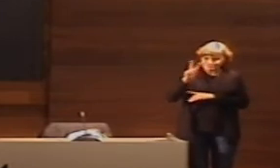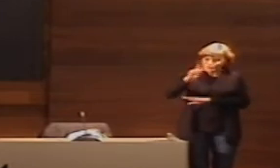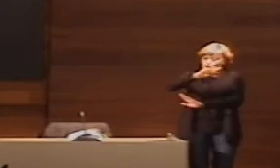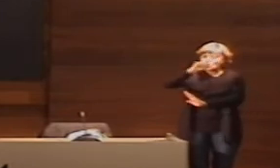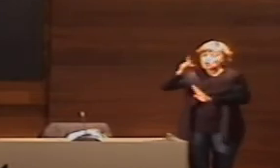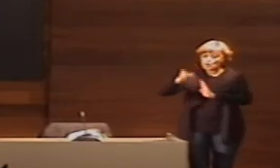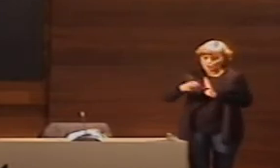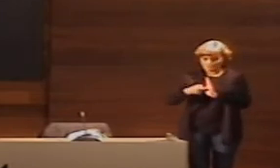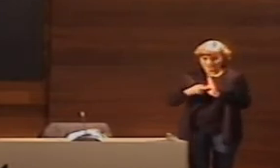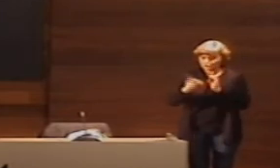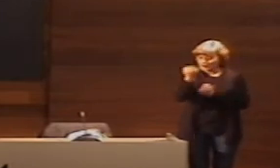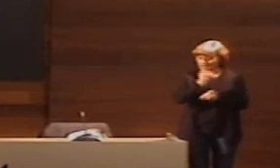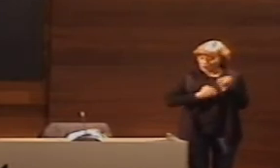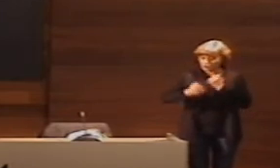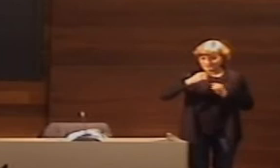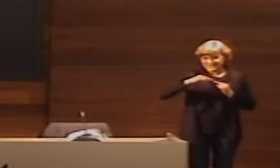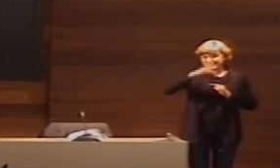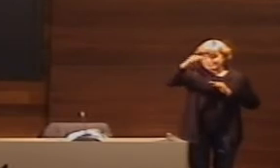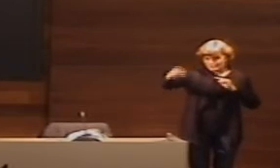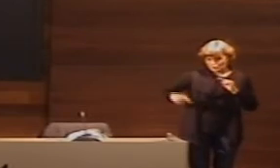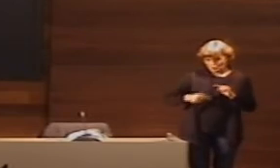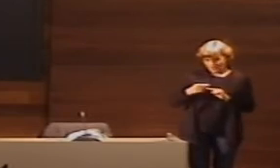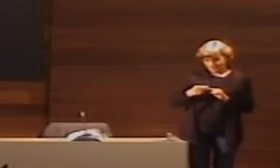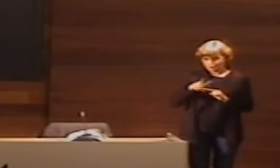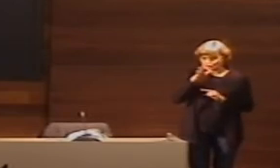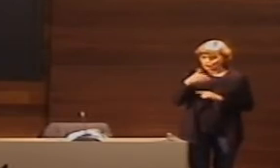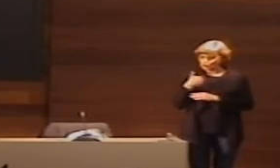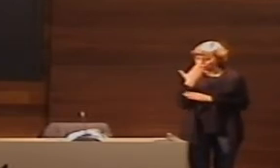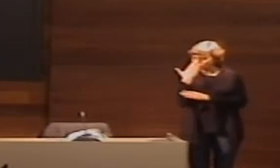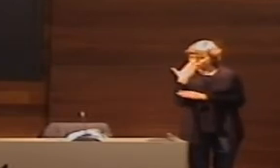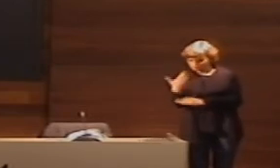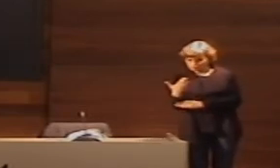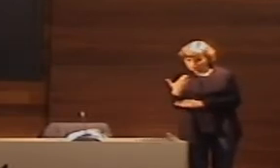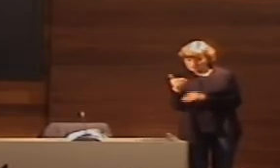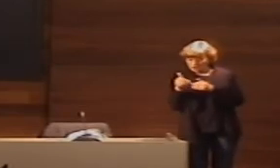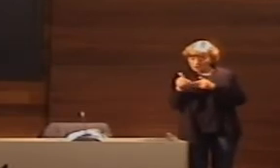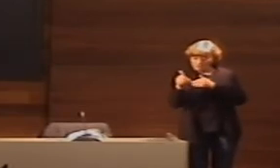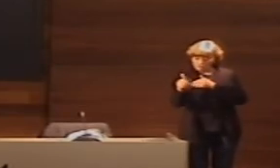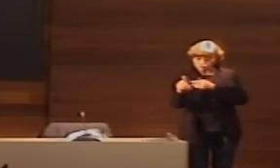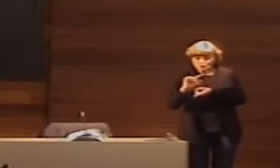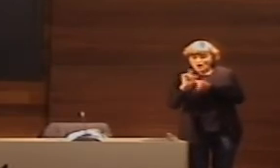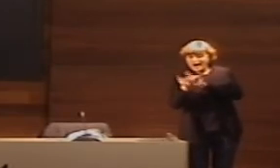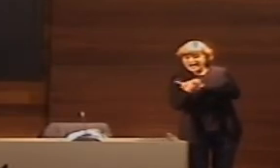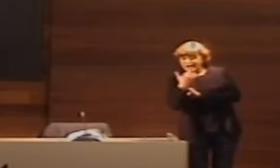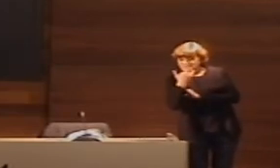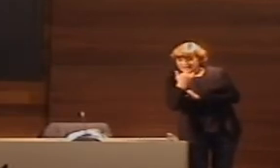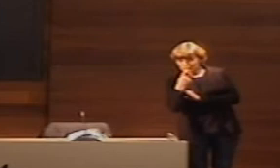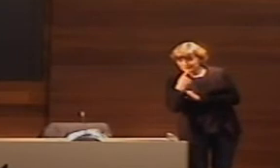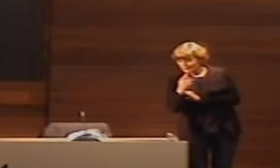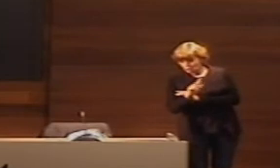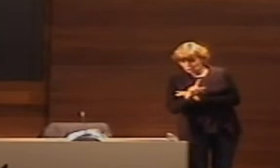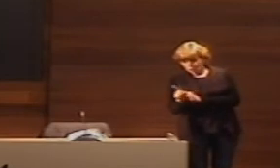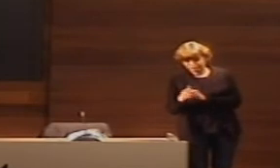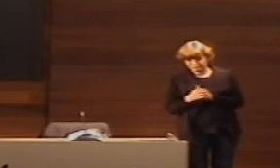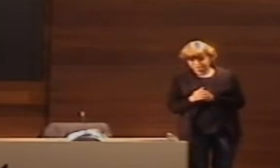en España no va a haber avances sobre esto en los próximos años, seguro, o sea, lo puedo afirmar, porque ya lo que existe funciona